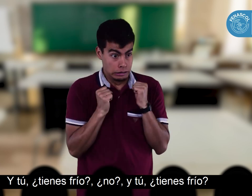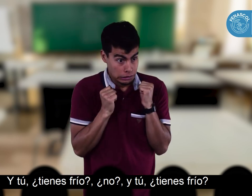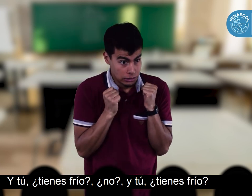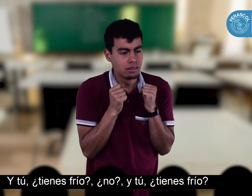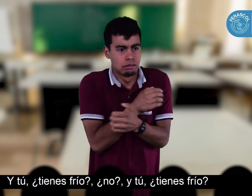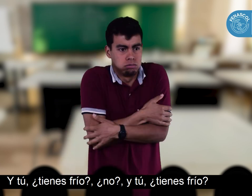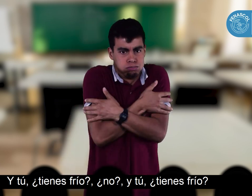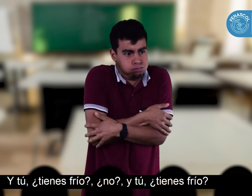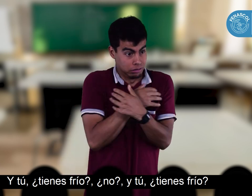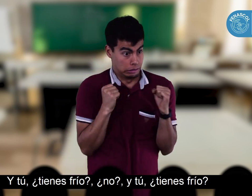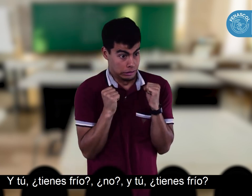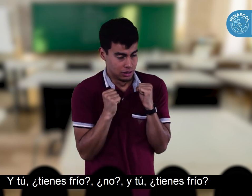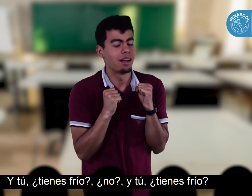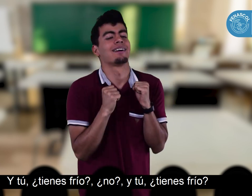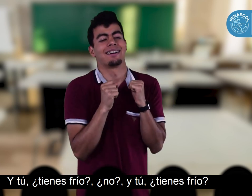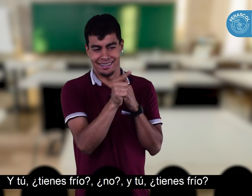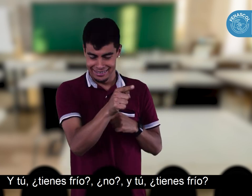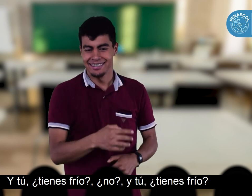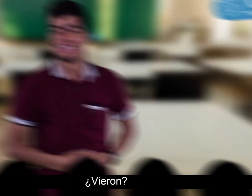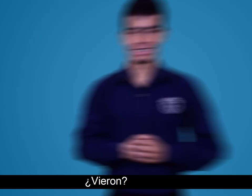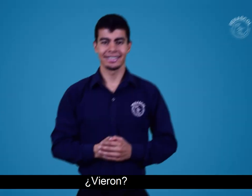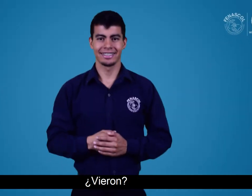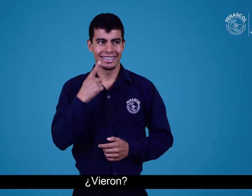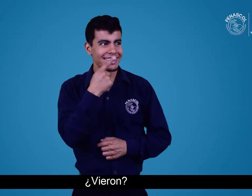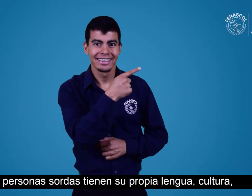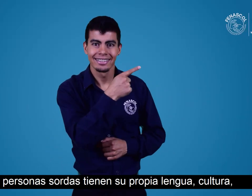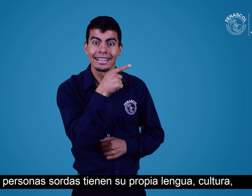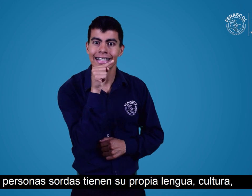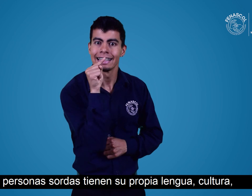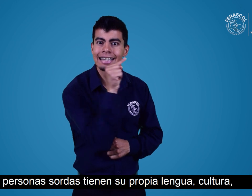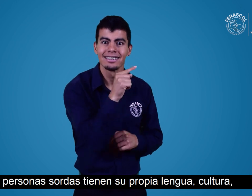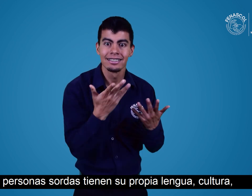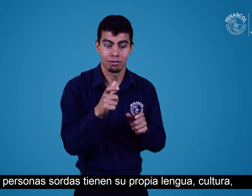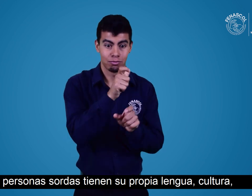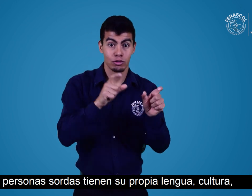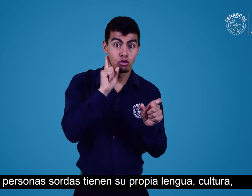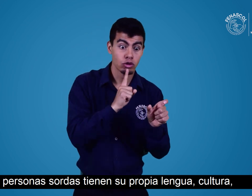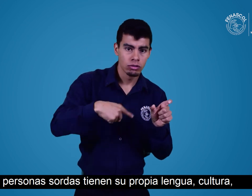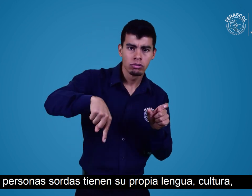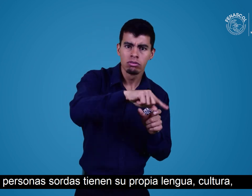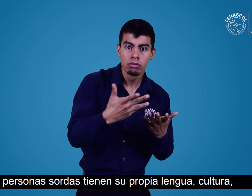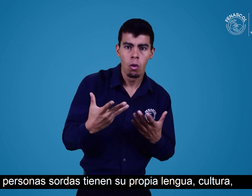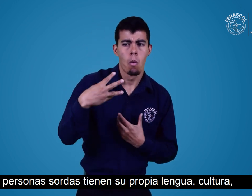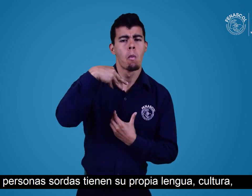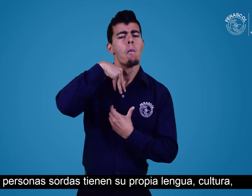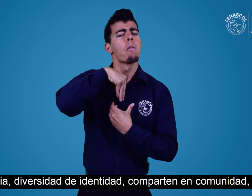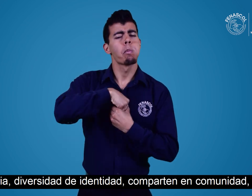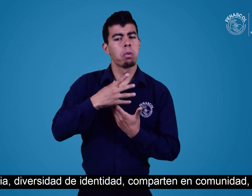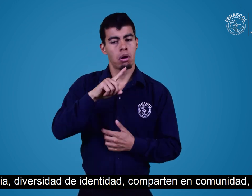tienes frío? ¿Vieron? Las personas sordas tienen su propia lengua, cultura, historia,